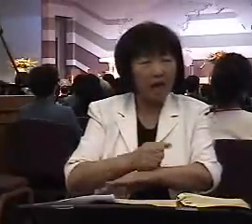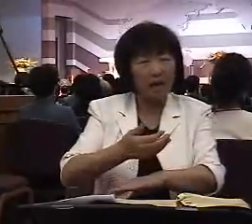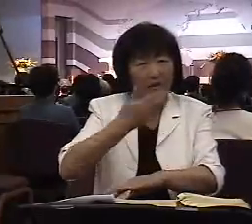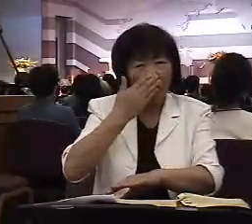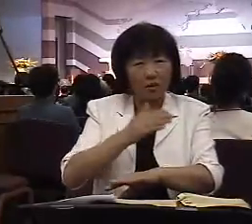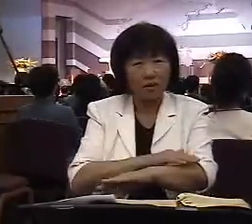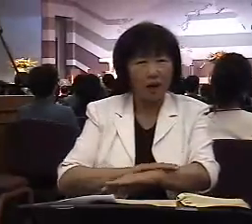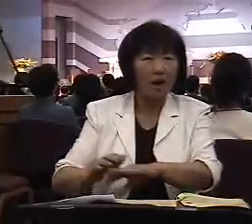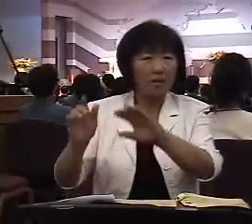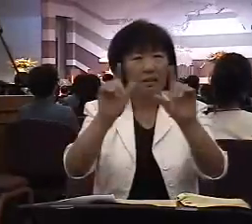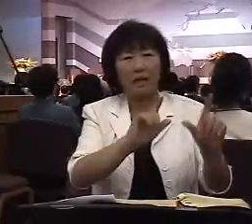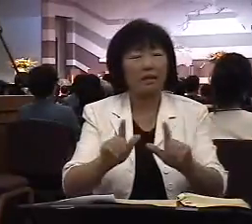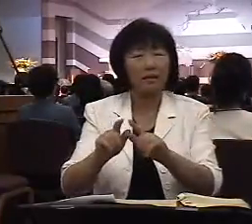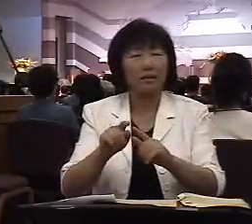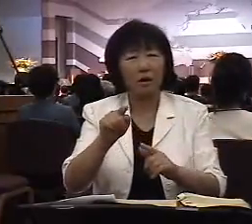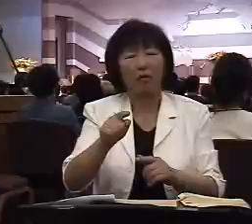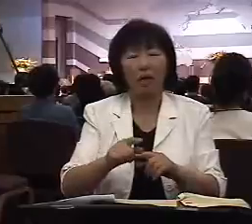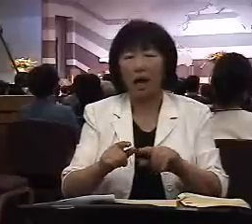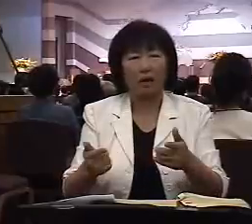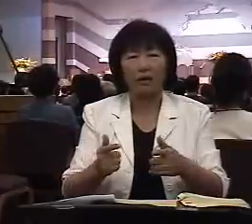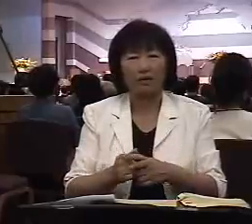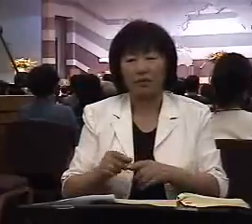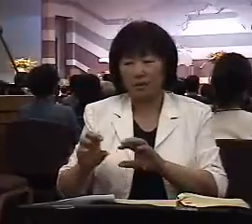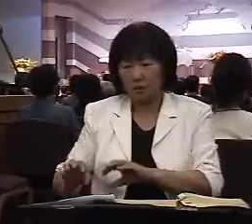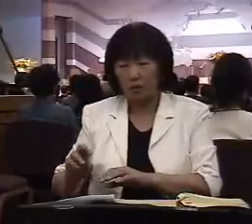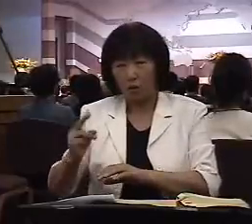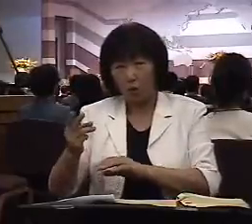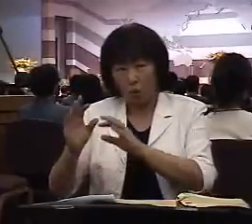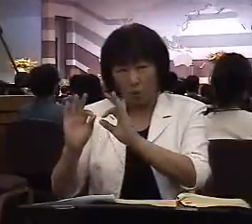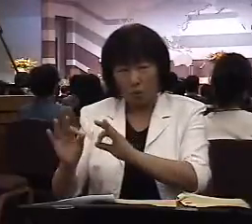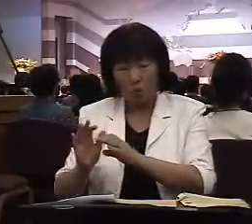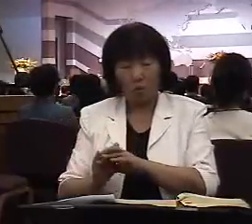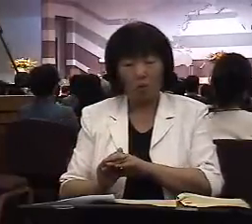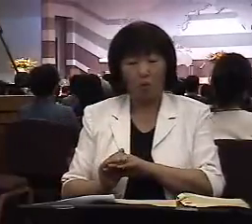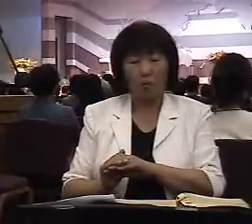아니라는 것이지요. 이웃을 돌아보고,